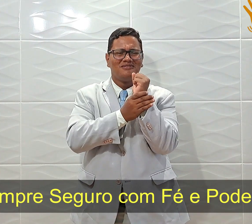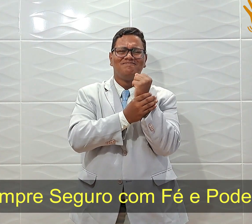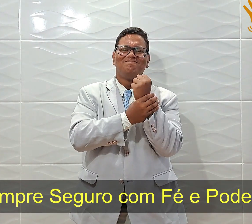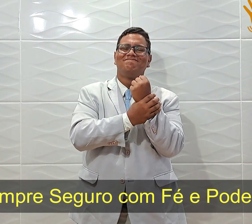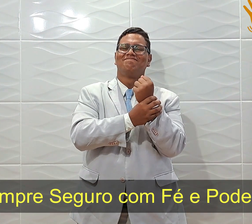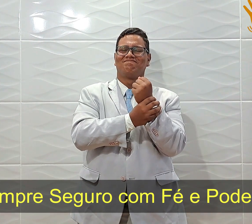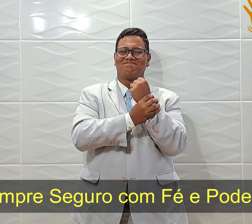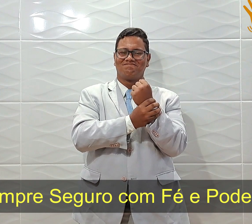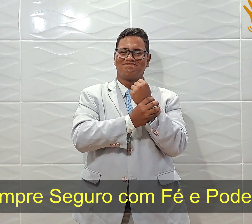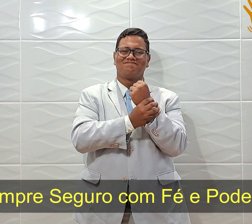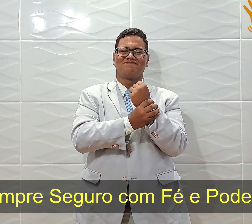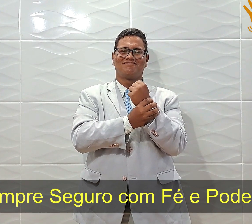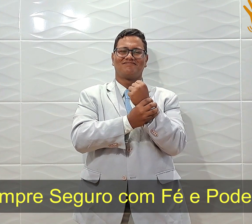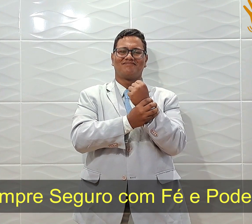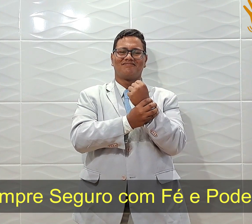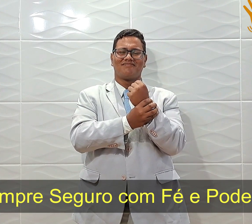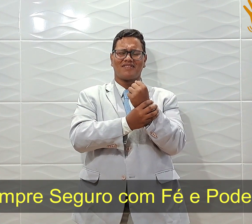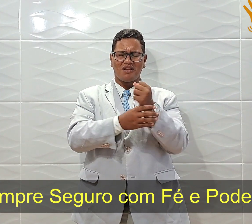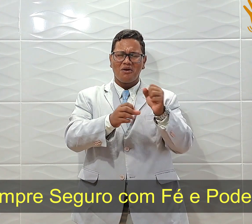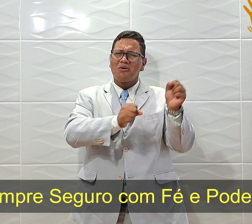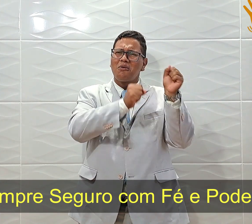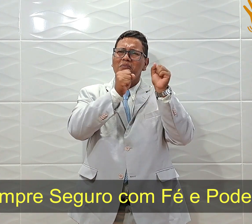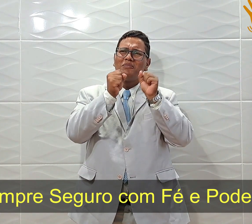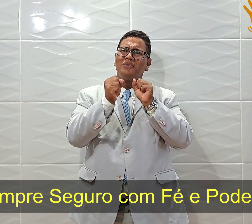Com fé e poder